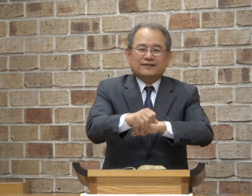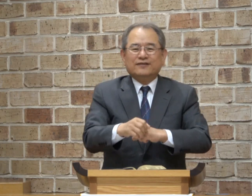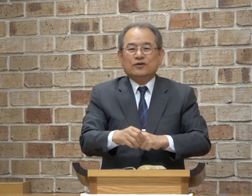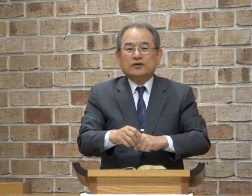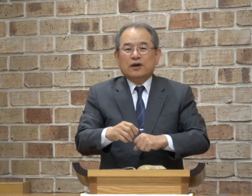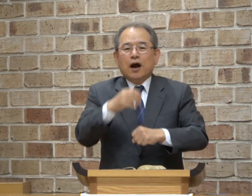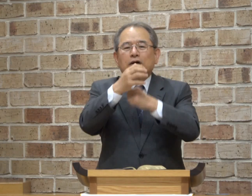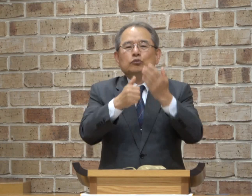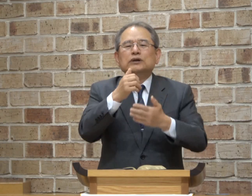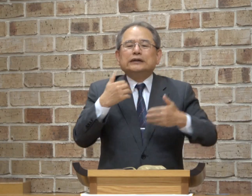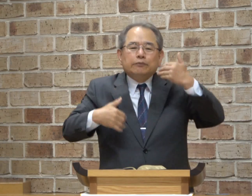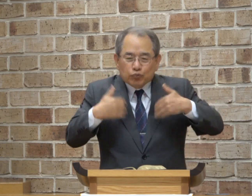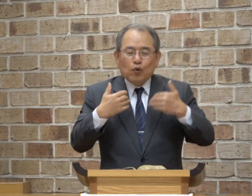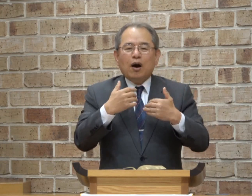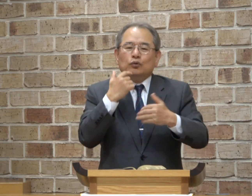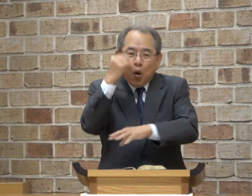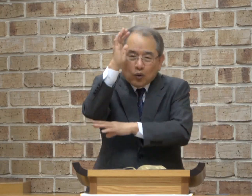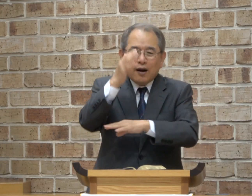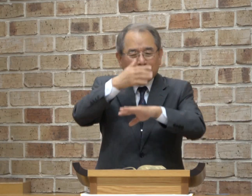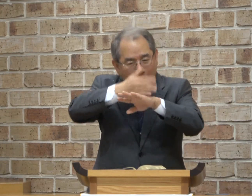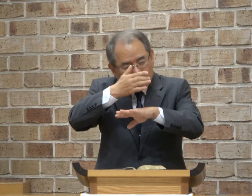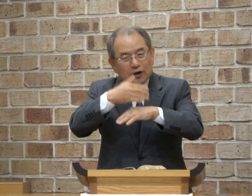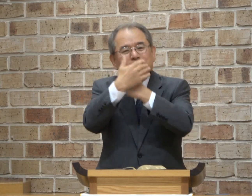더 하나님의 원하시는 일,